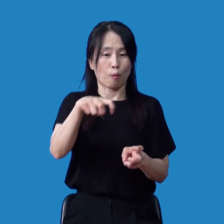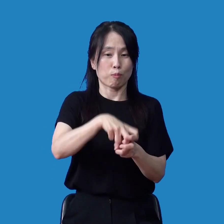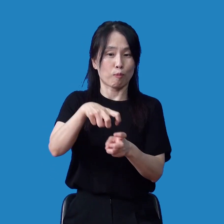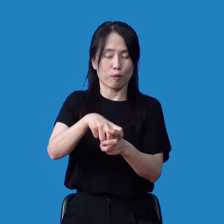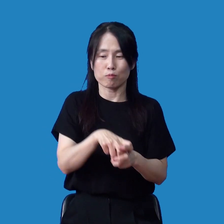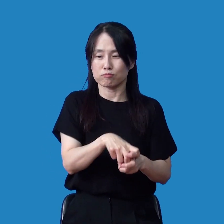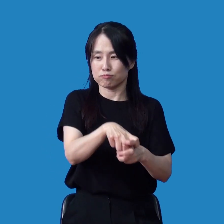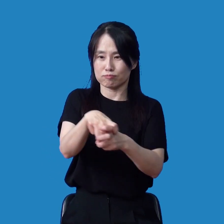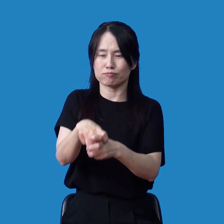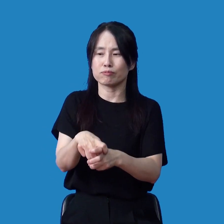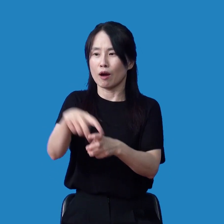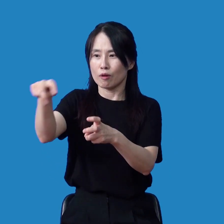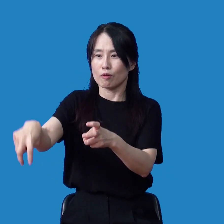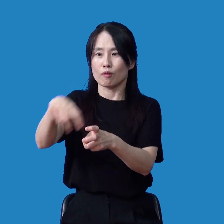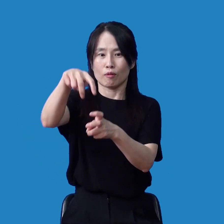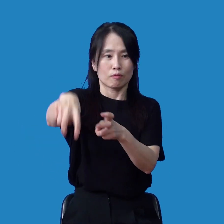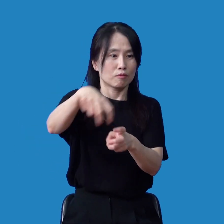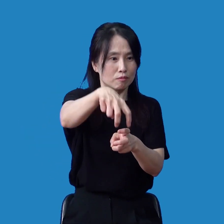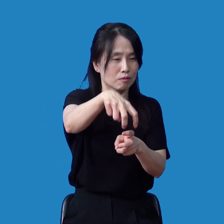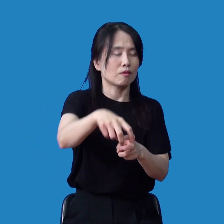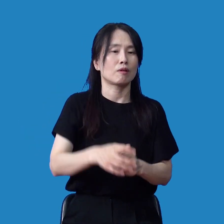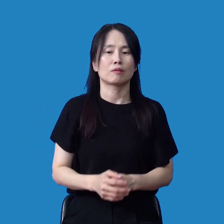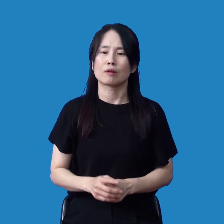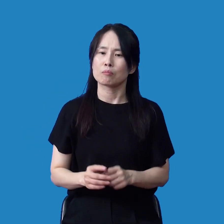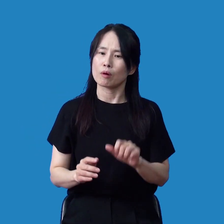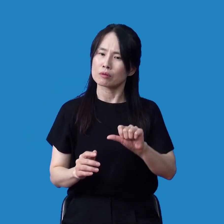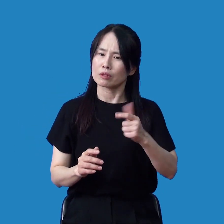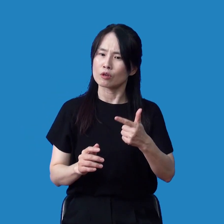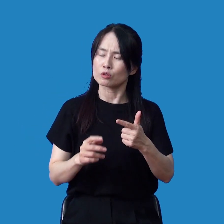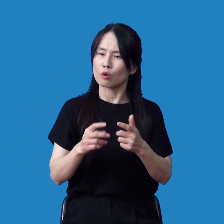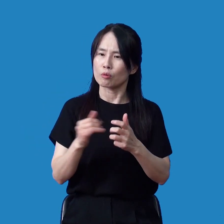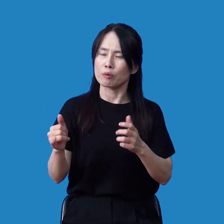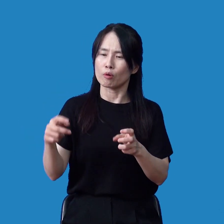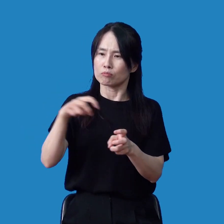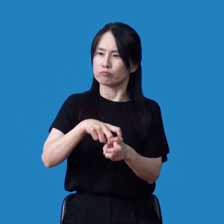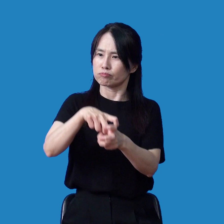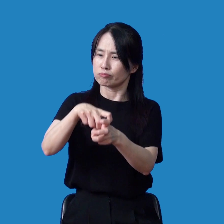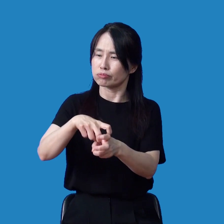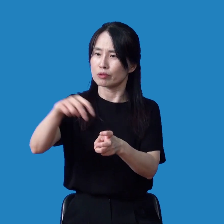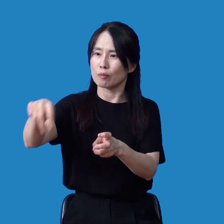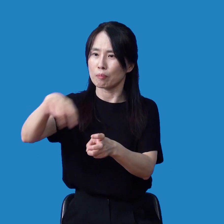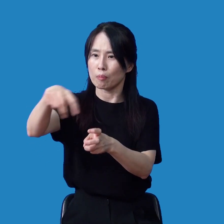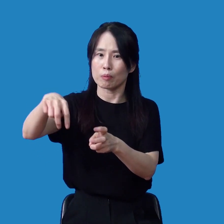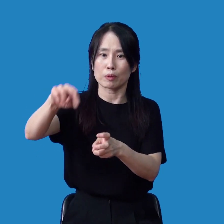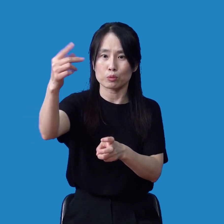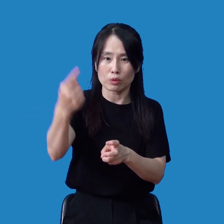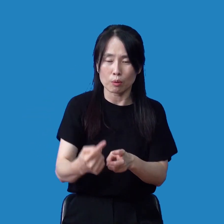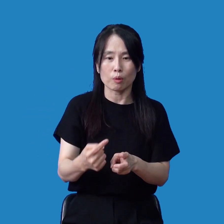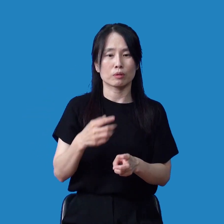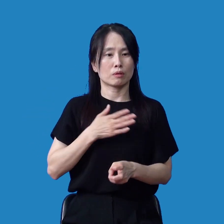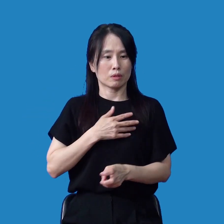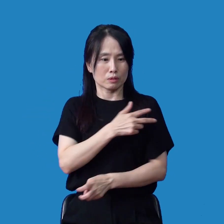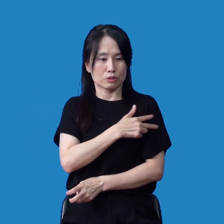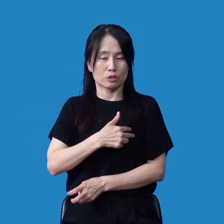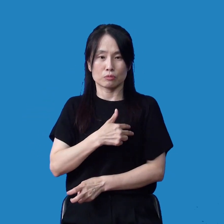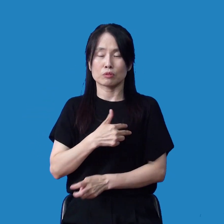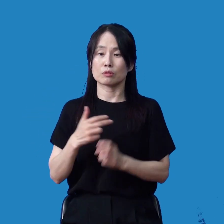집까지 바래다 줍니다. 어떤 날은 한 5-6명 바래다 주고 자기 집에 돌아오니까 새벽 6시였다고 합니다.